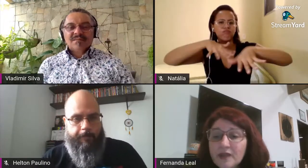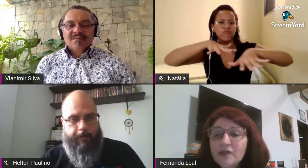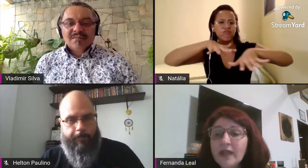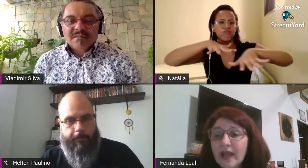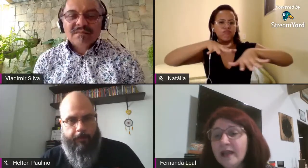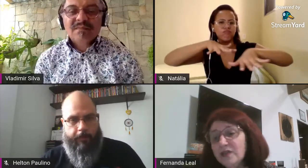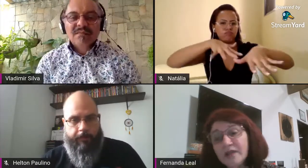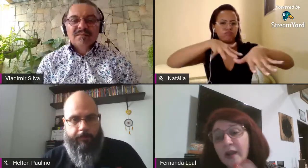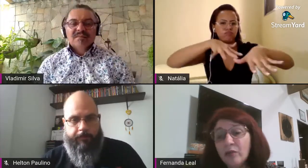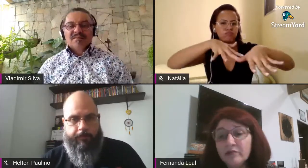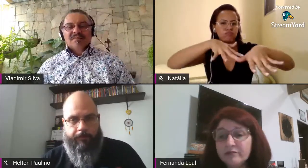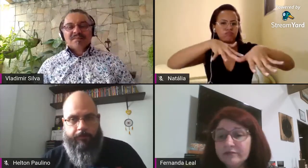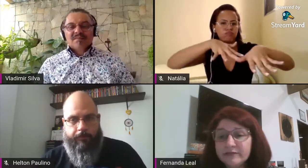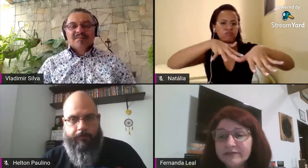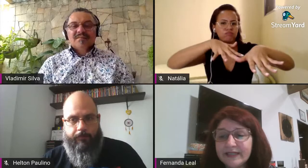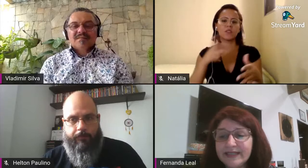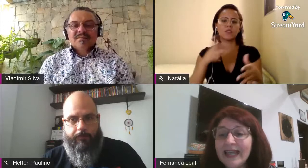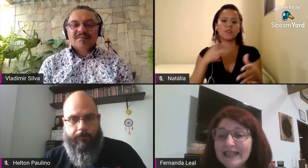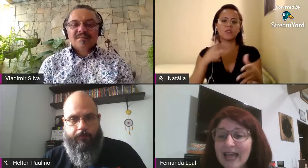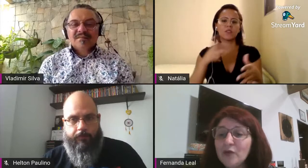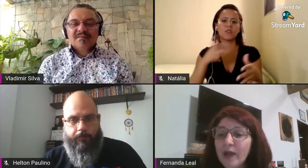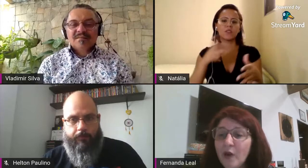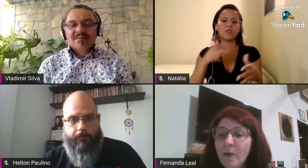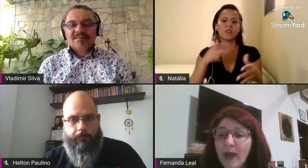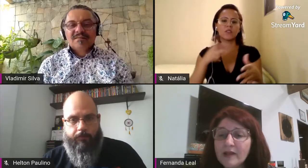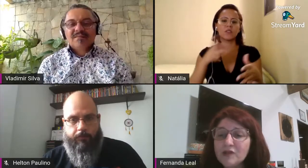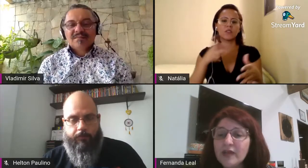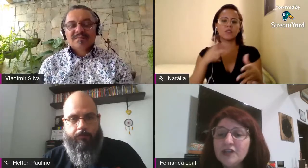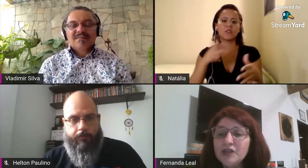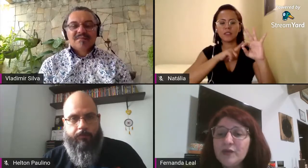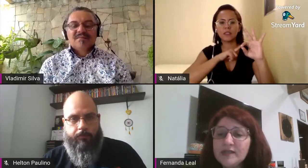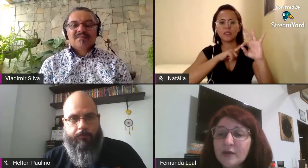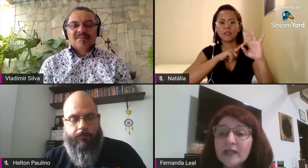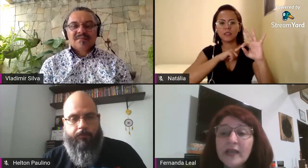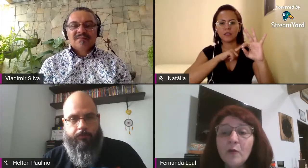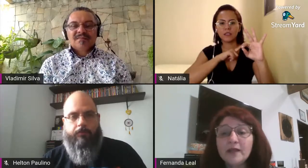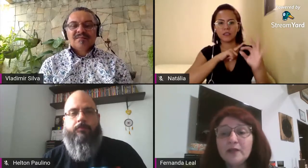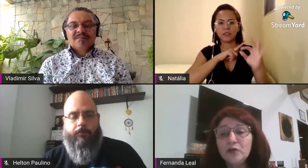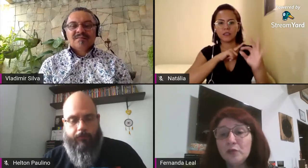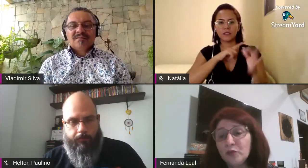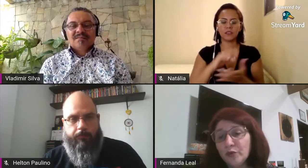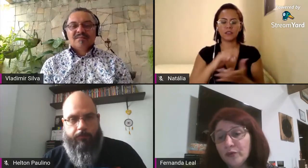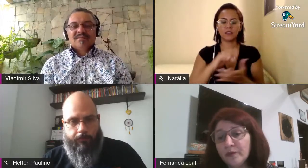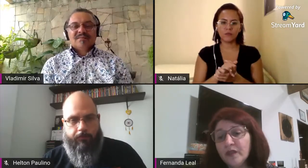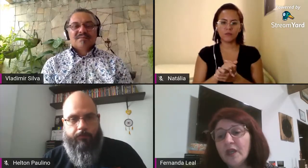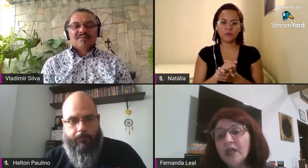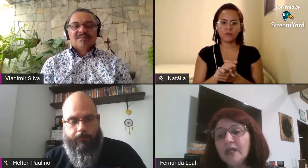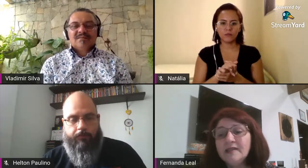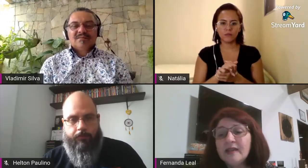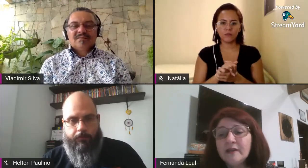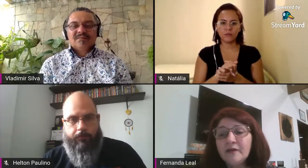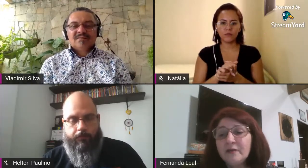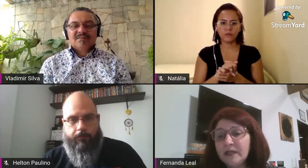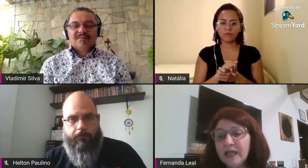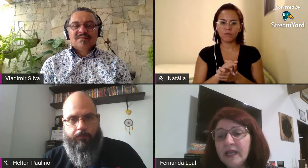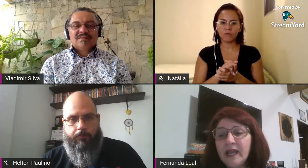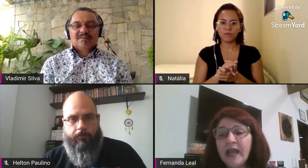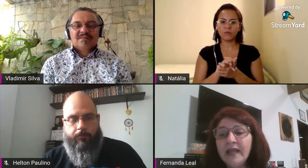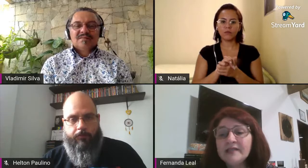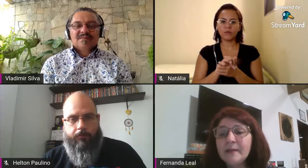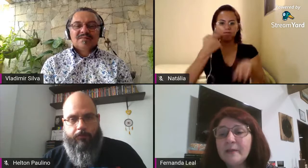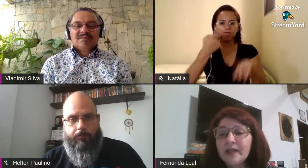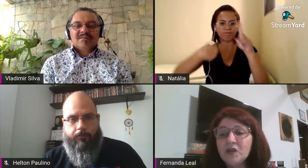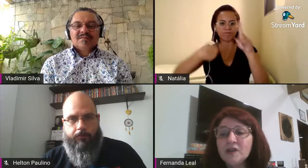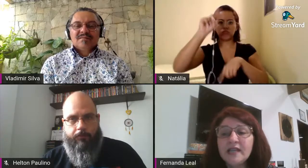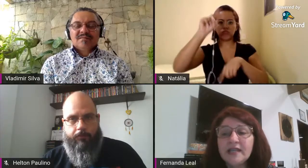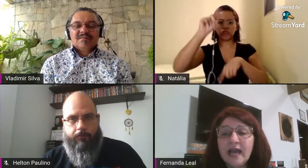não, isso terá, isso será terá dado o maior passo da instituição na derrubada do muro que, de certa maneira,